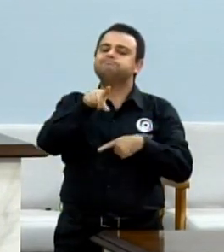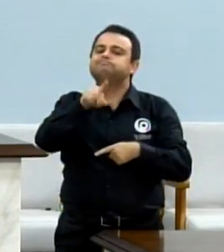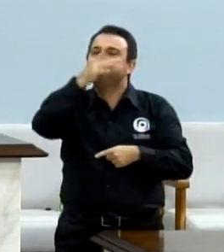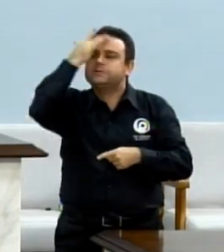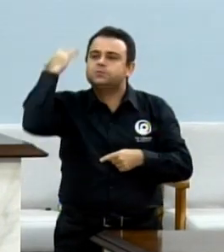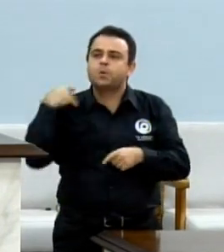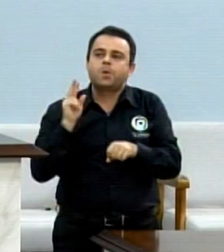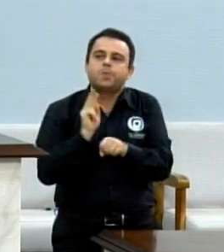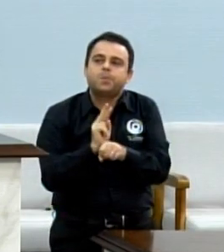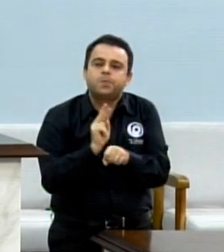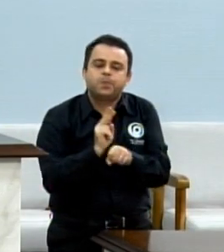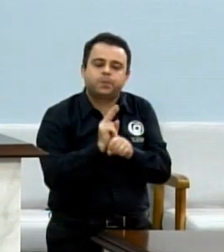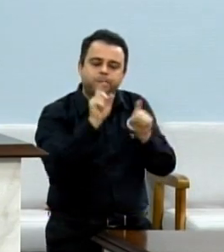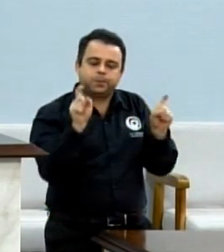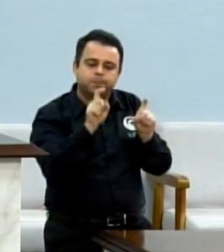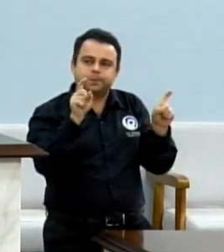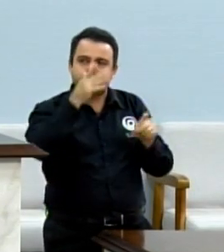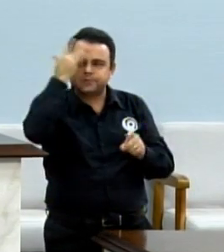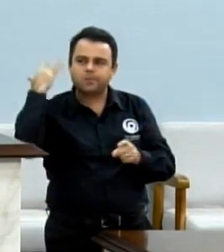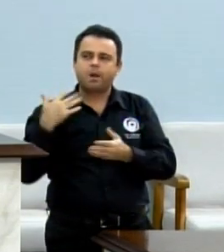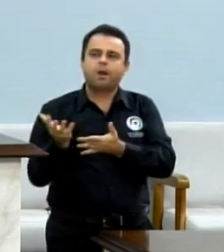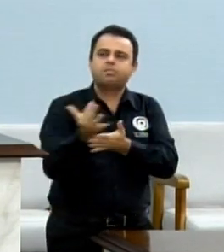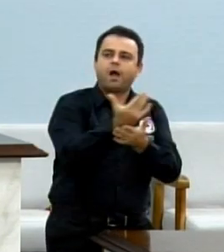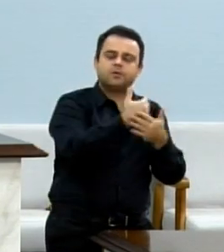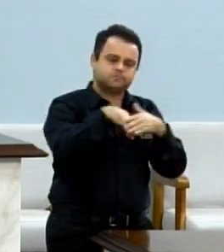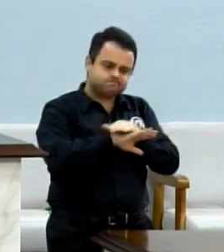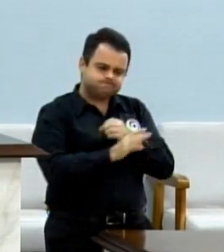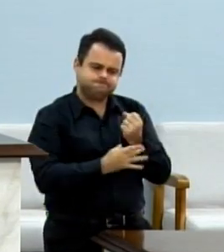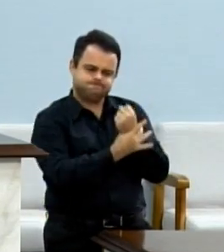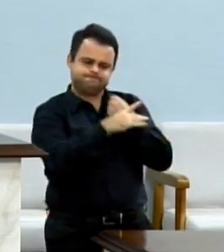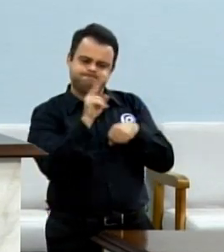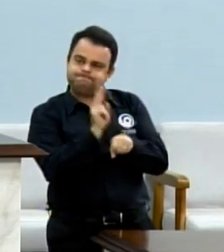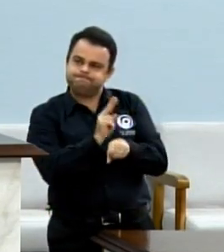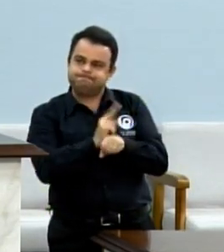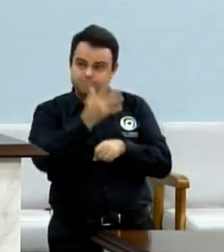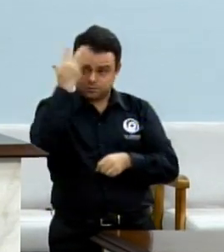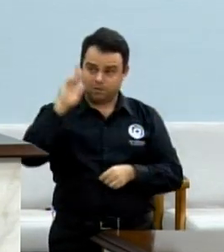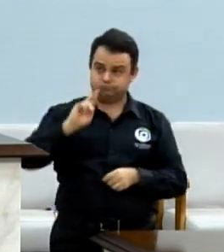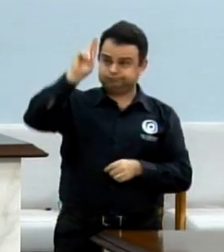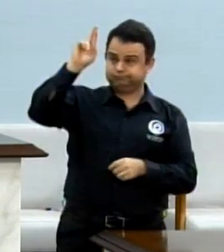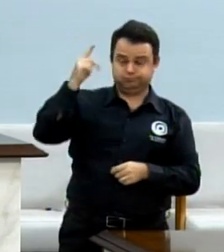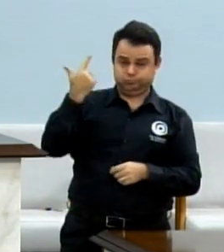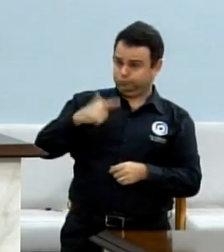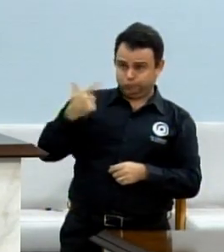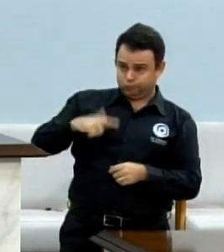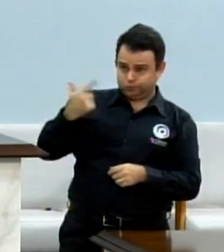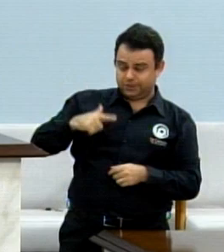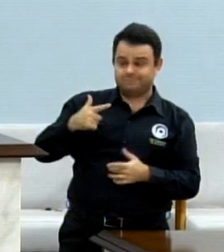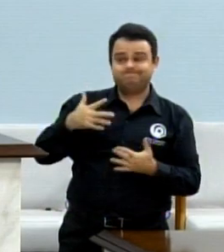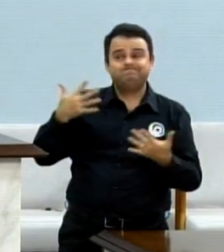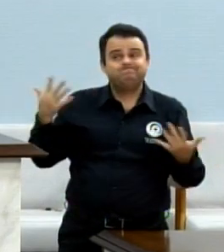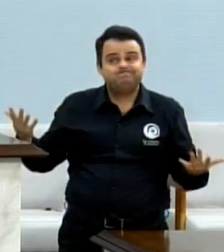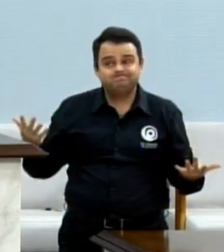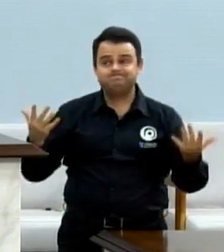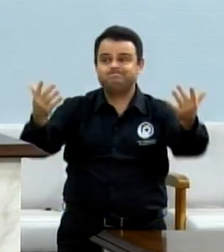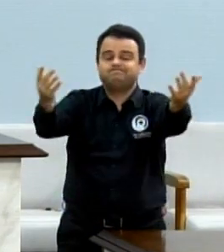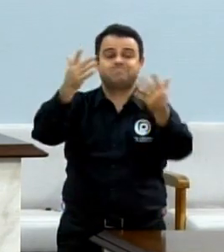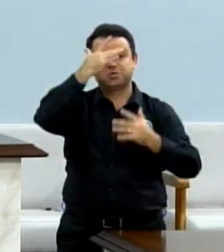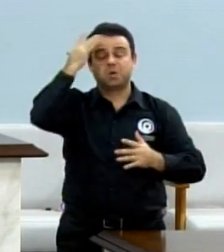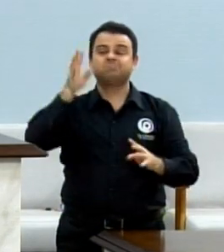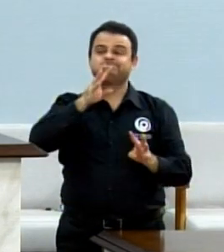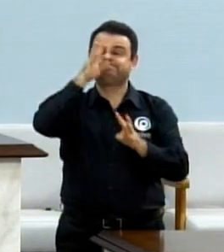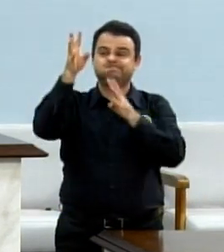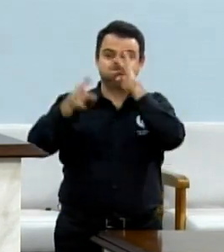encarregado de dados. Sem este encarregado de dados, a gente não trata desta lei. A gente pode fazer qualquer tipo de adequação,